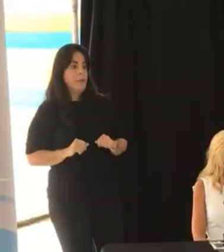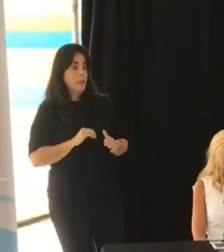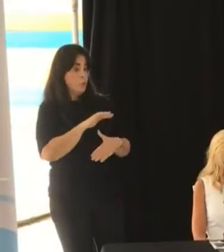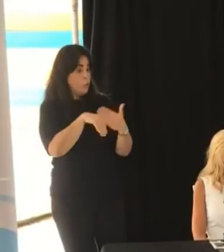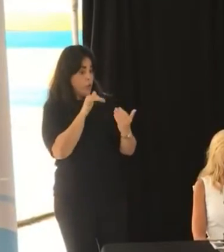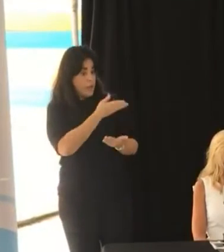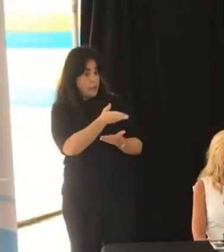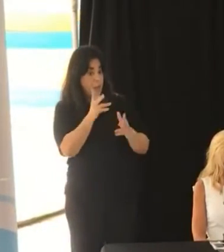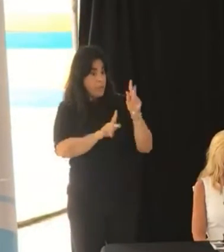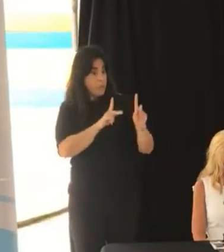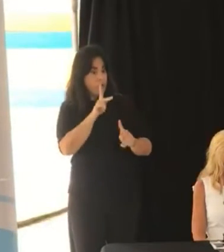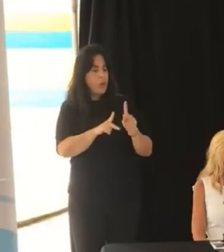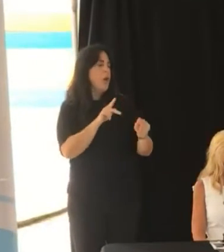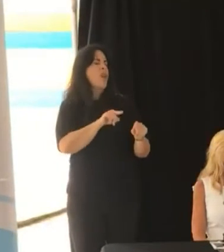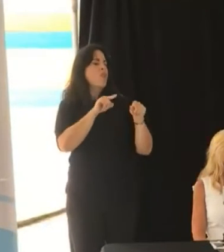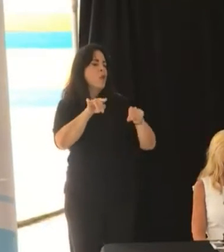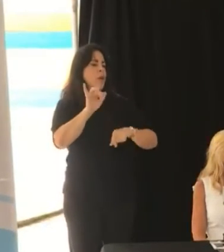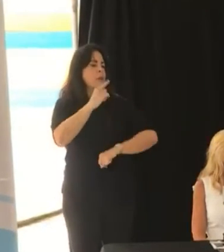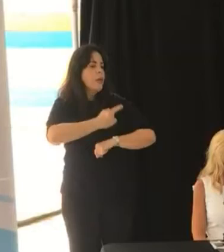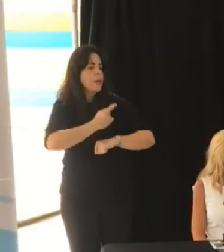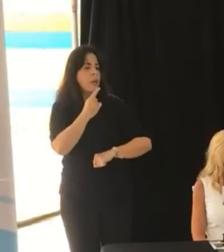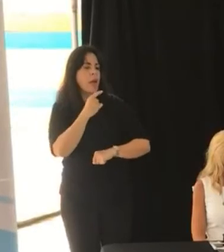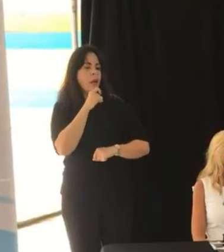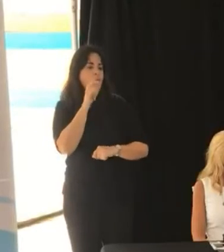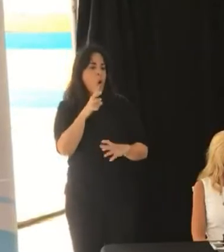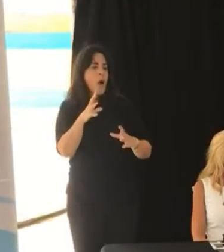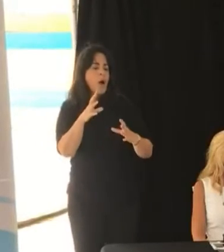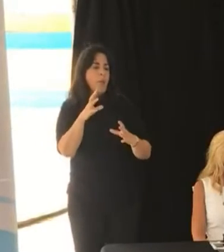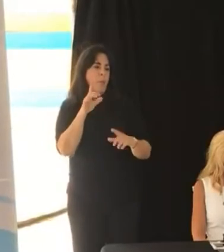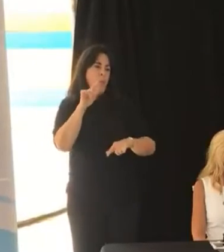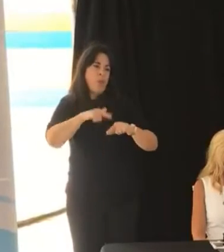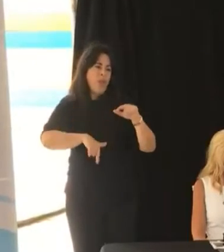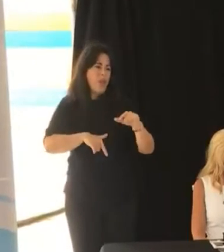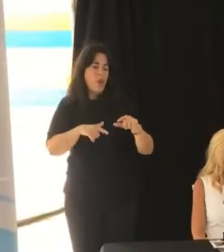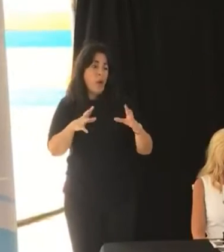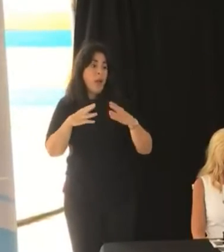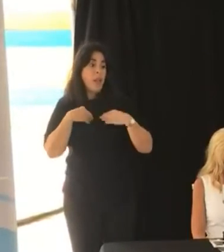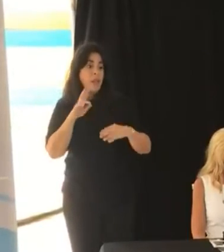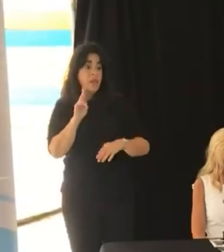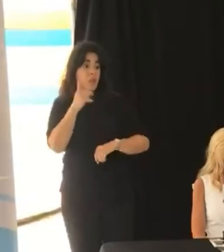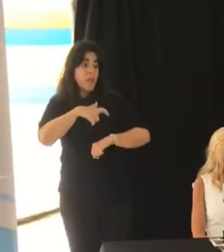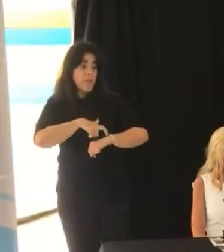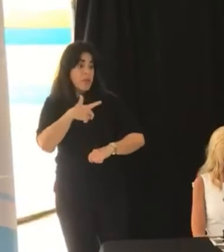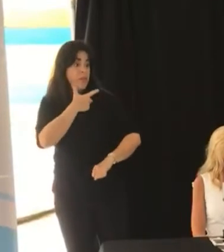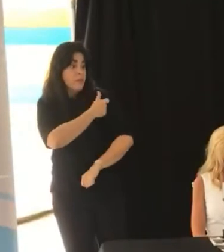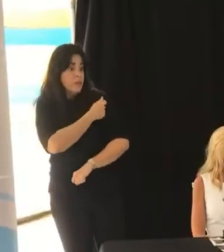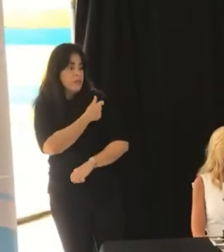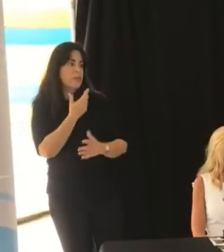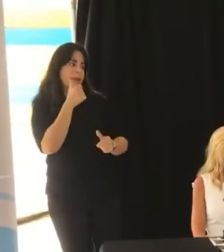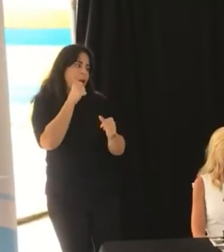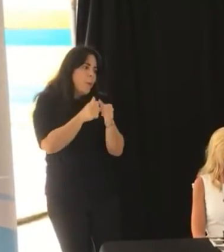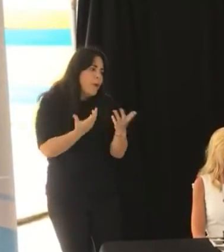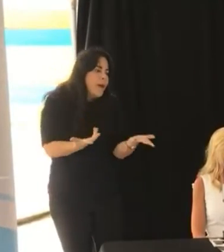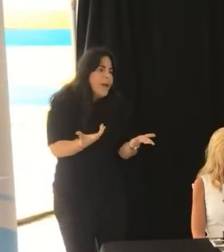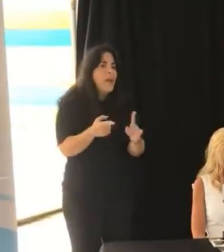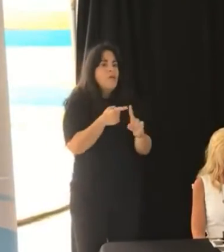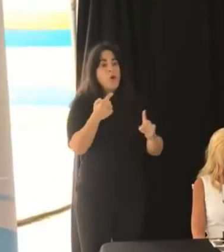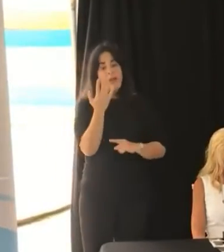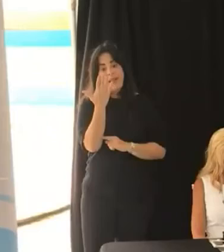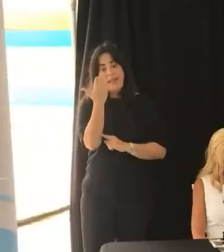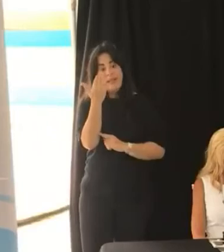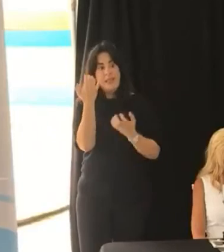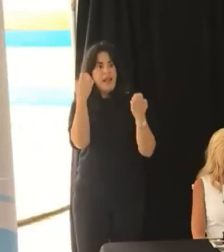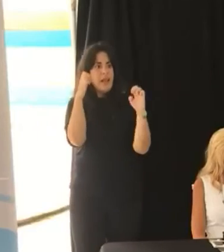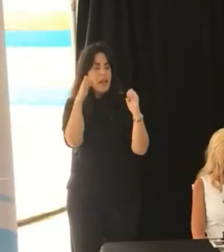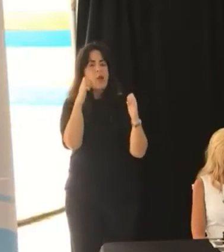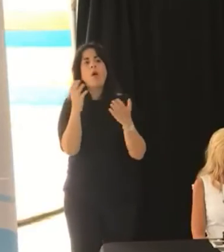estas personas que fueron ese día y no tuvieron su segunda dosis fue porque recuerda que llevamos desde el 15 de enero